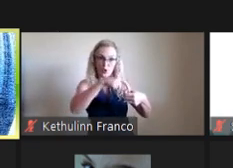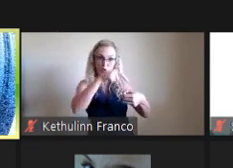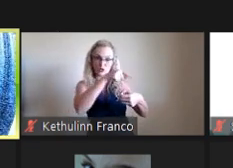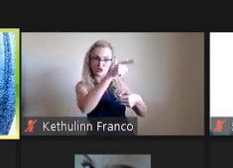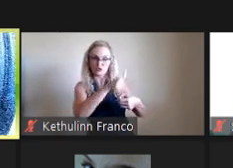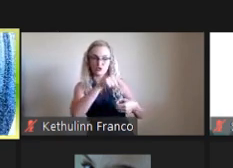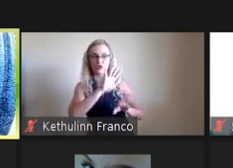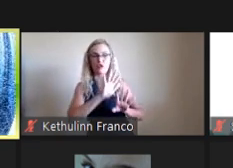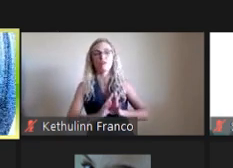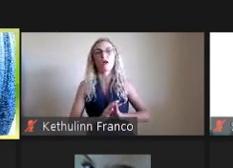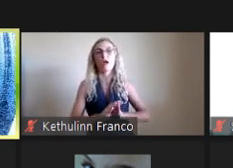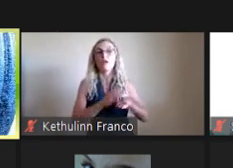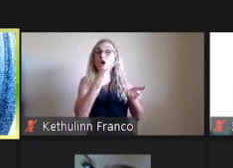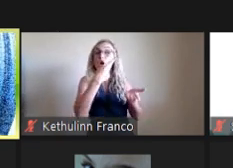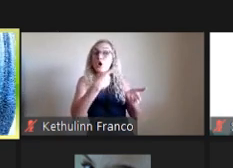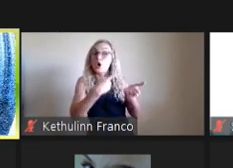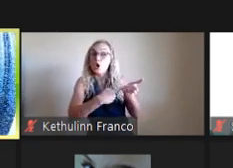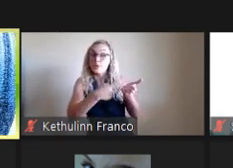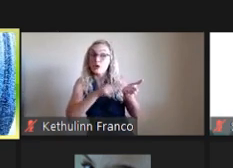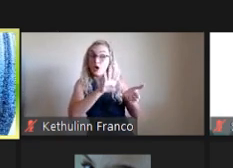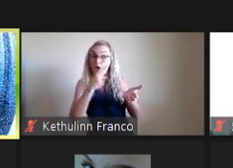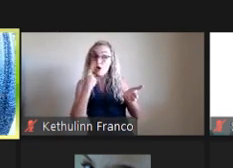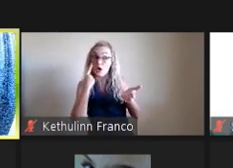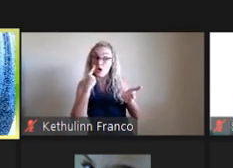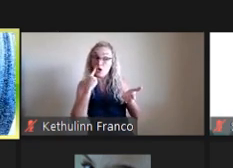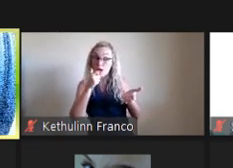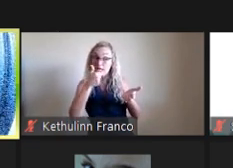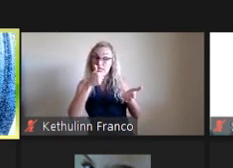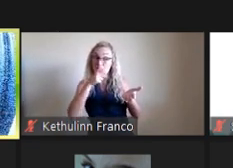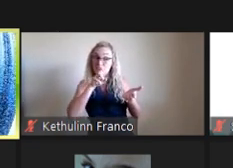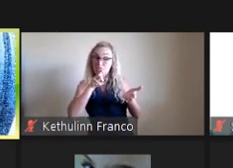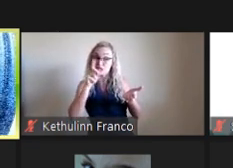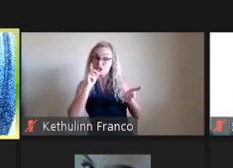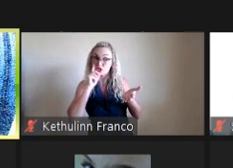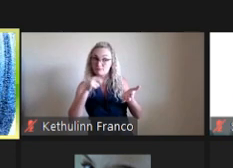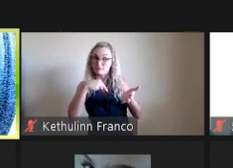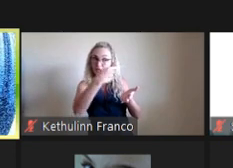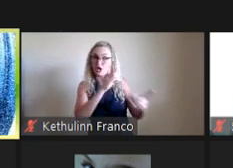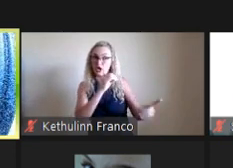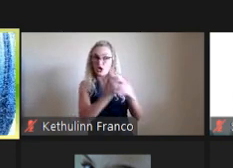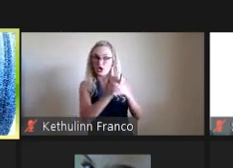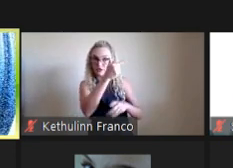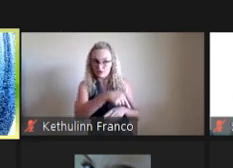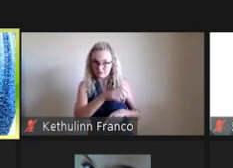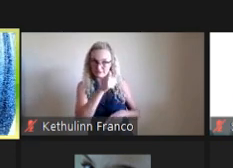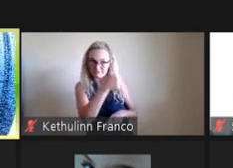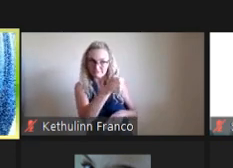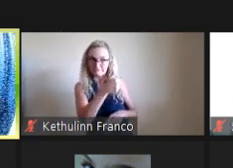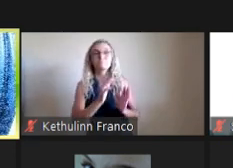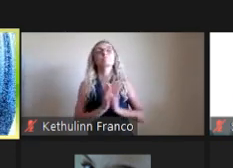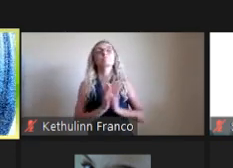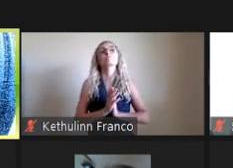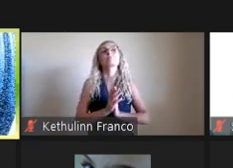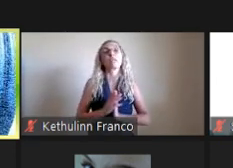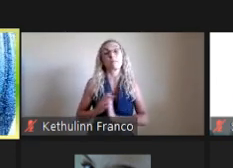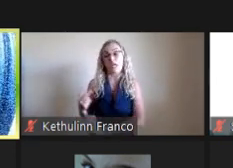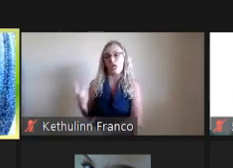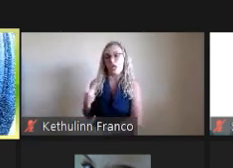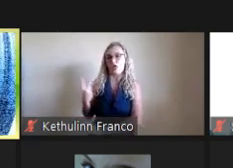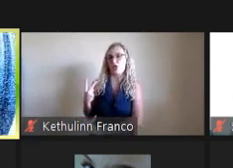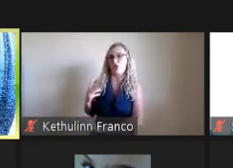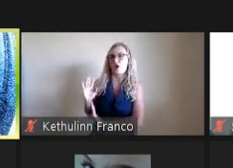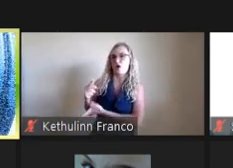esses surdos. Beleza, já fomos de modo combinado, né? Vamos saber se eles conseguem ler e saber o significado